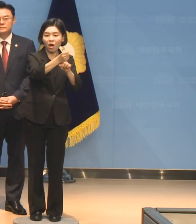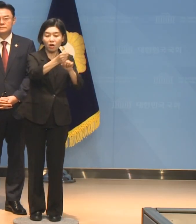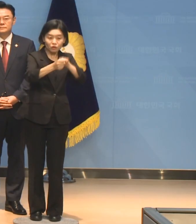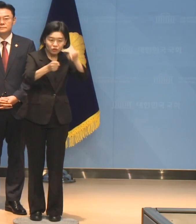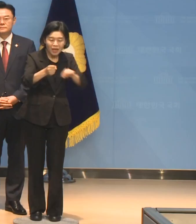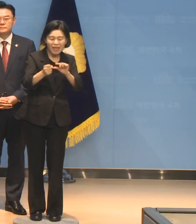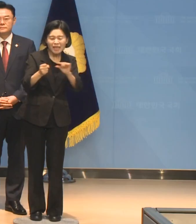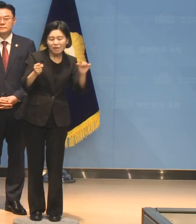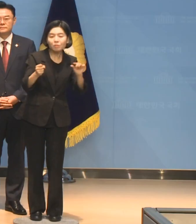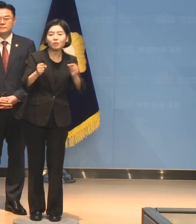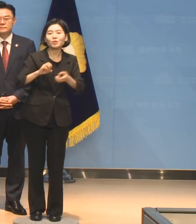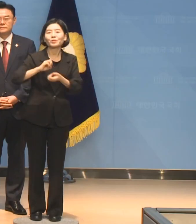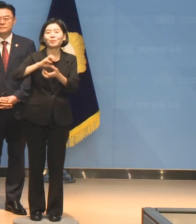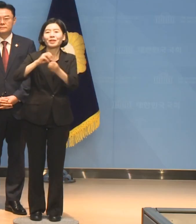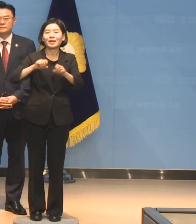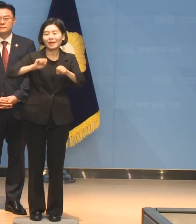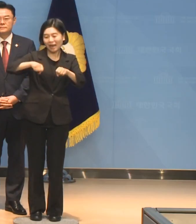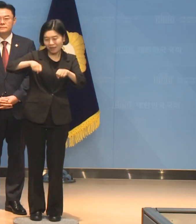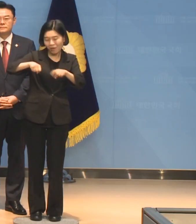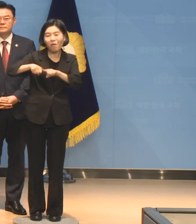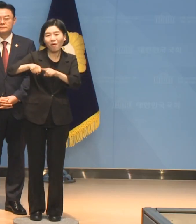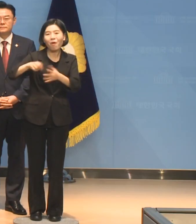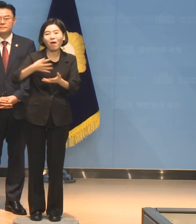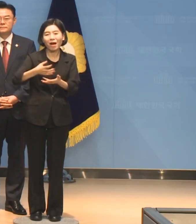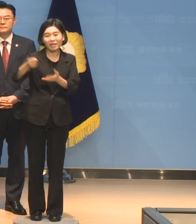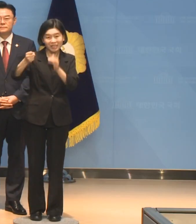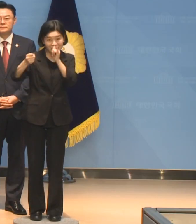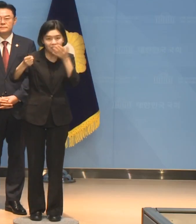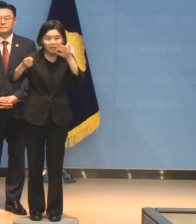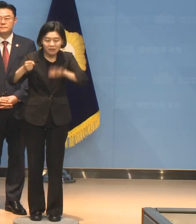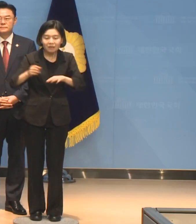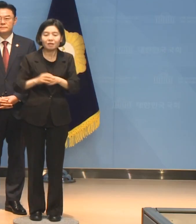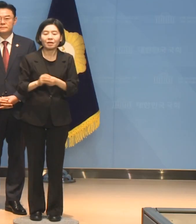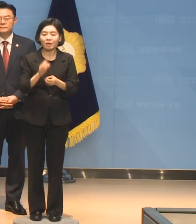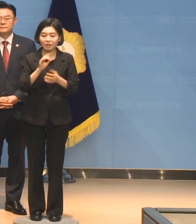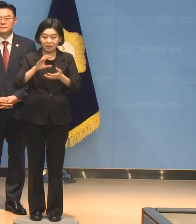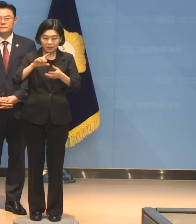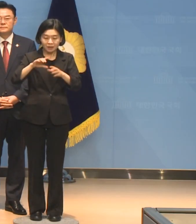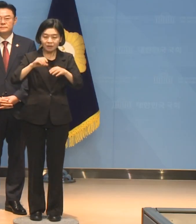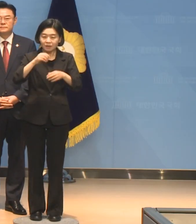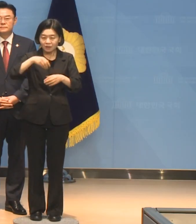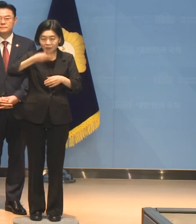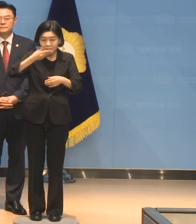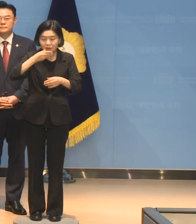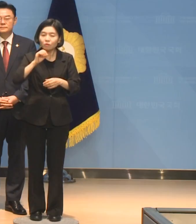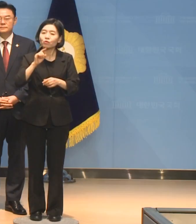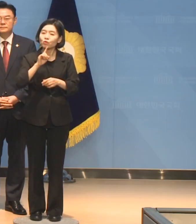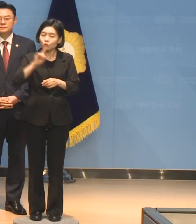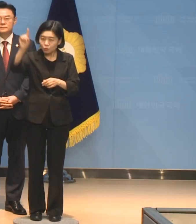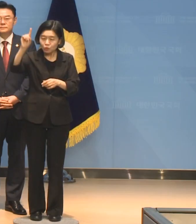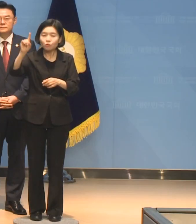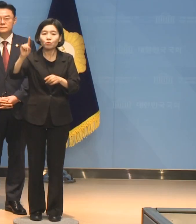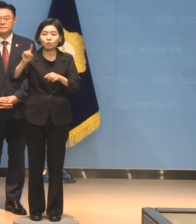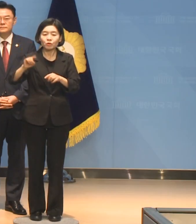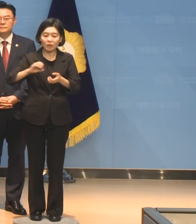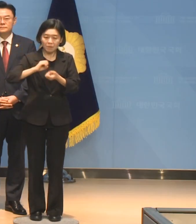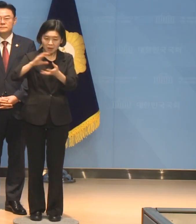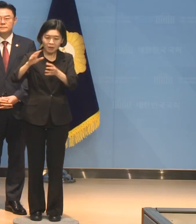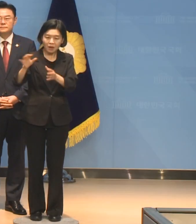적지 않은 금액이 있습니다. 그런데 이게 음식 주문에 따른 배달료를 받지 않는 상황에서